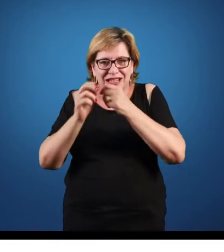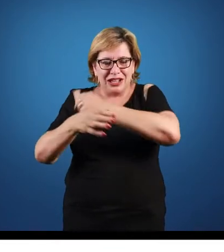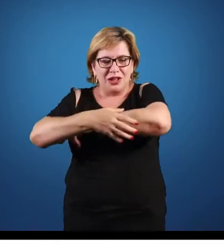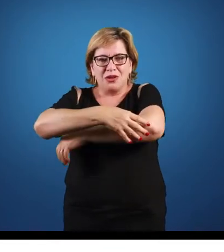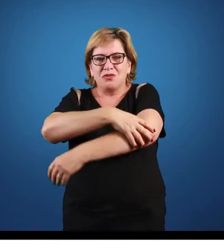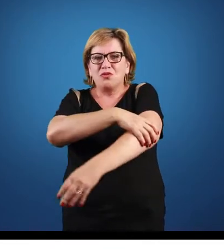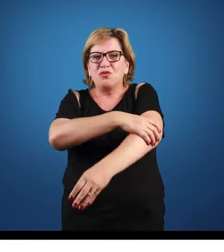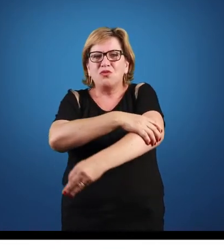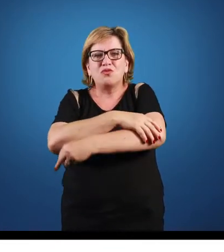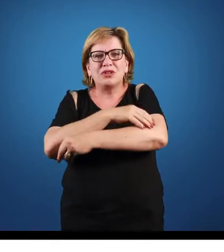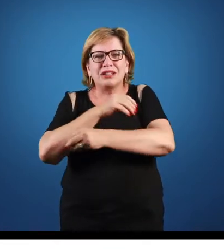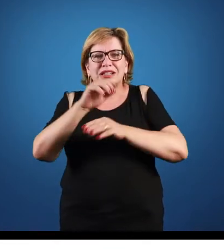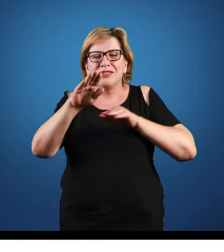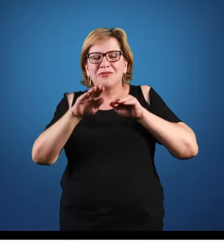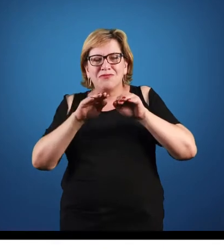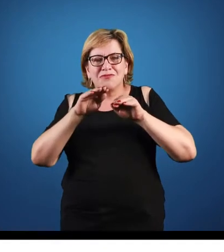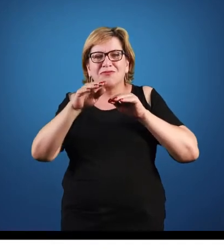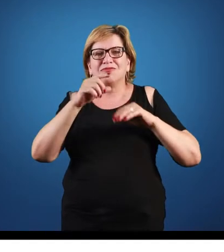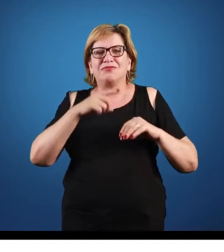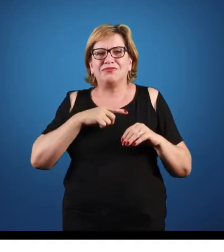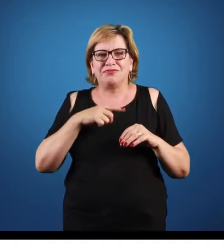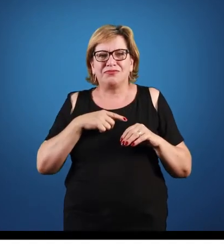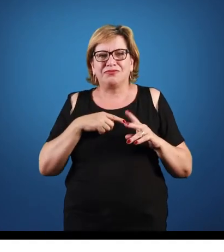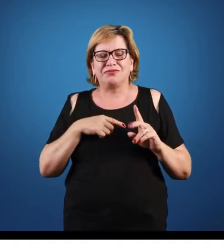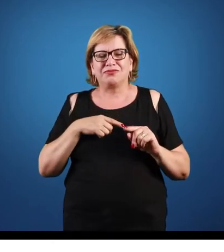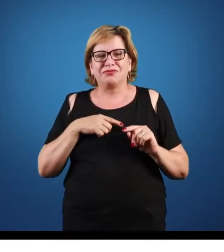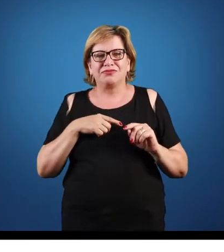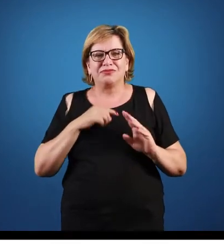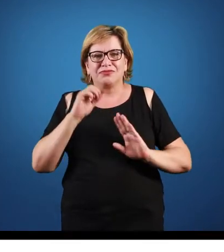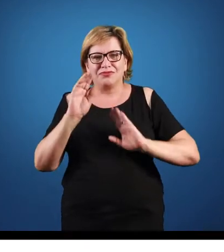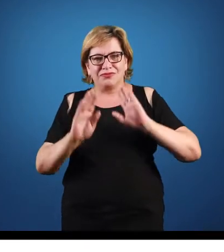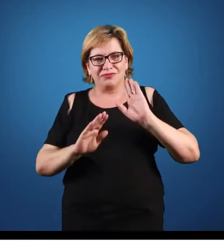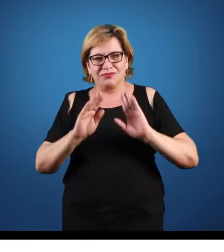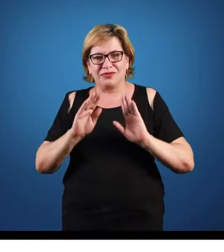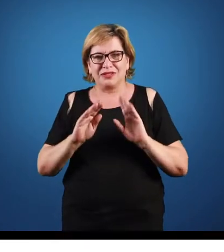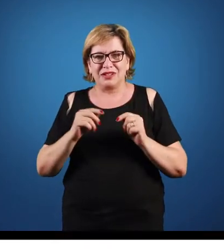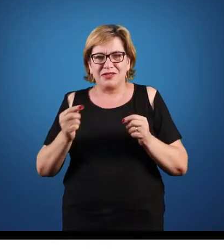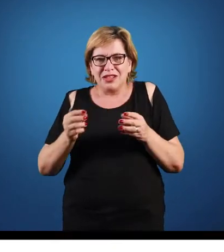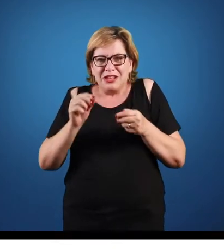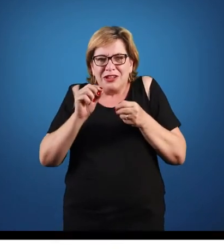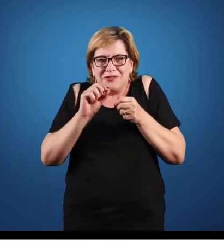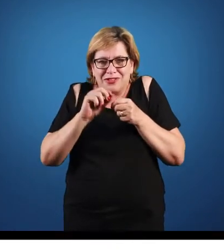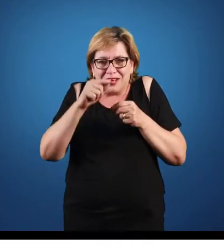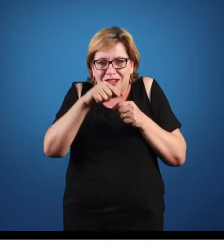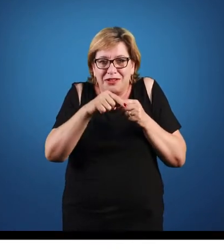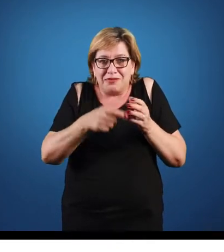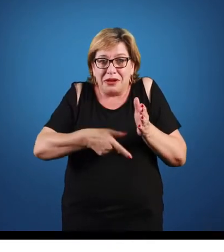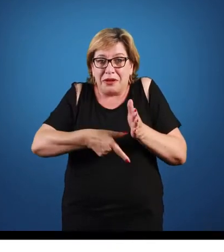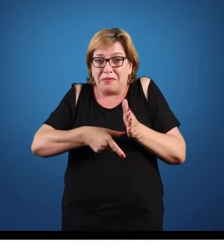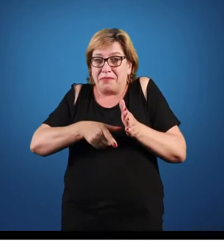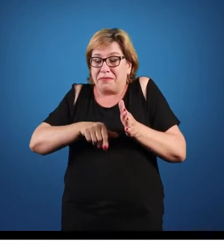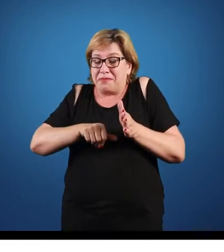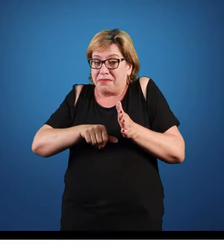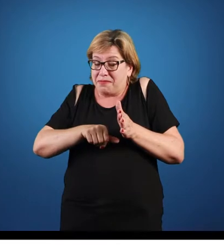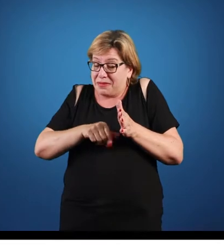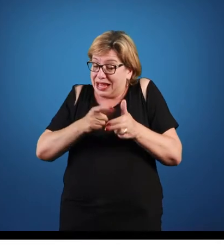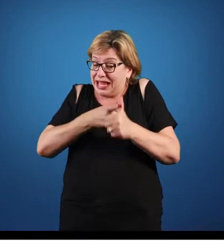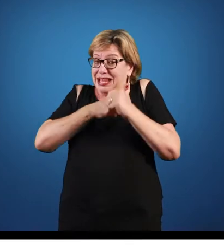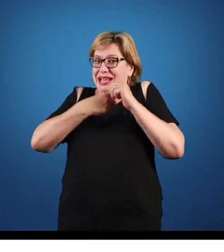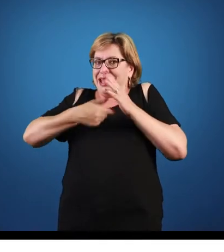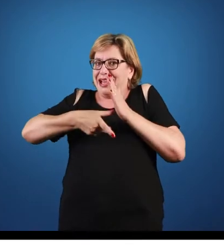junto antes vai ter um movimento no caso o arame é pra você chegar nesse ponto o primeiro tem que transferir três